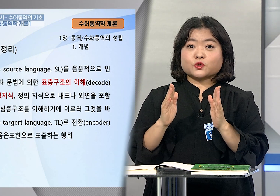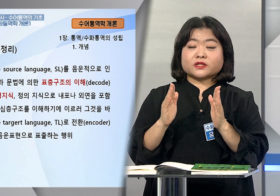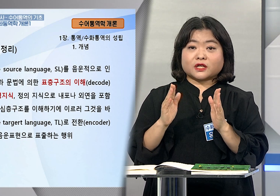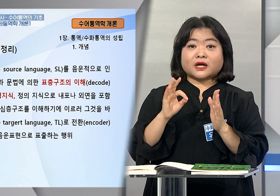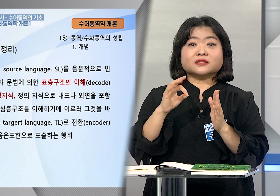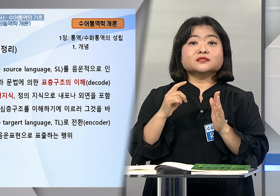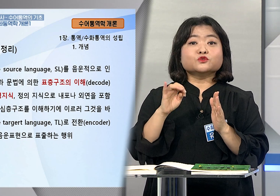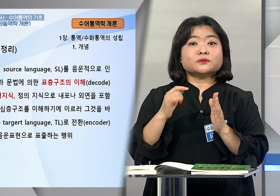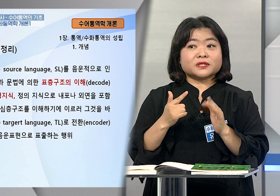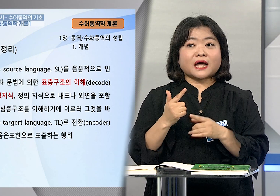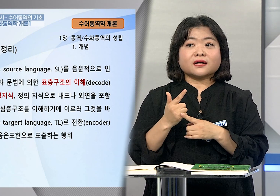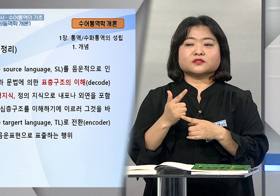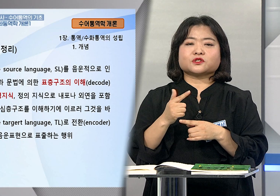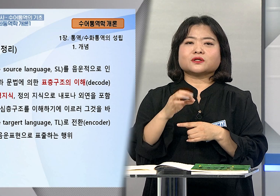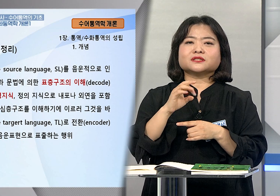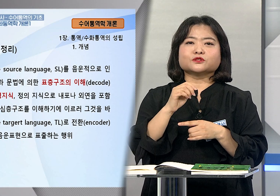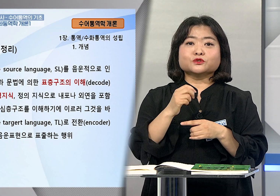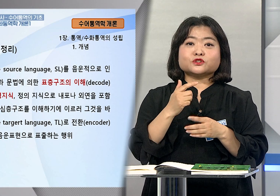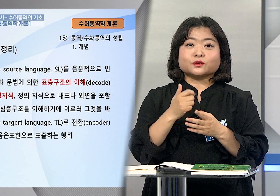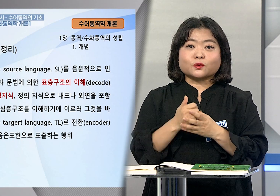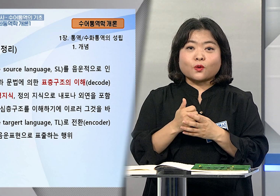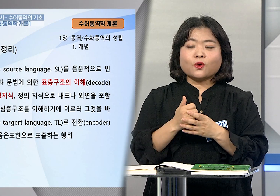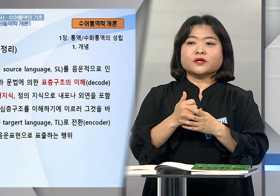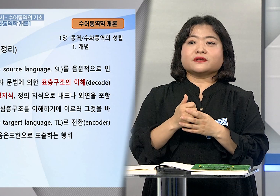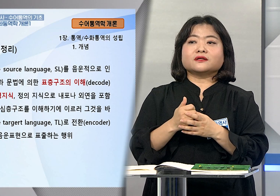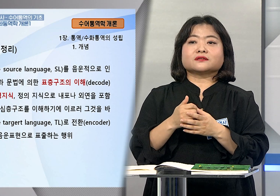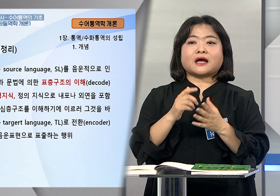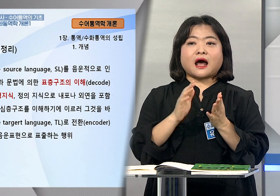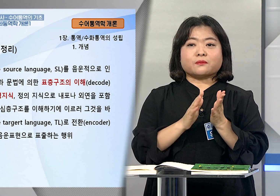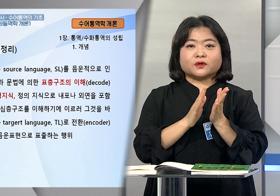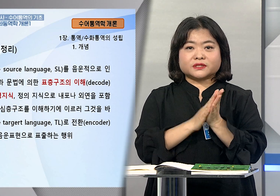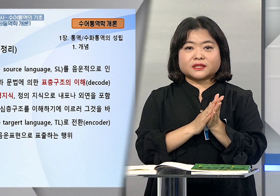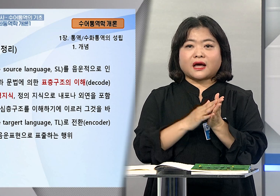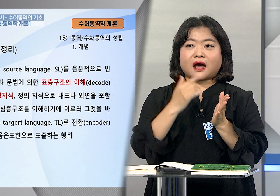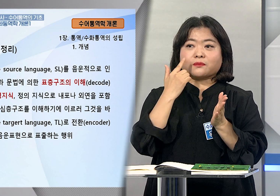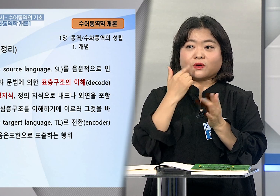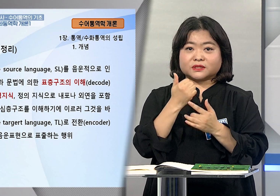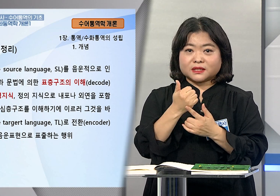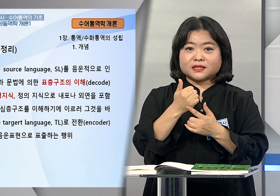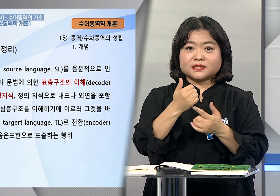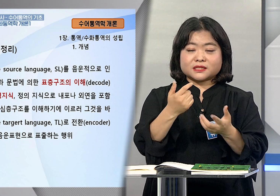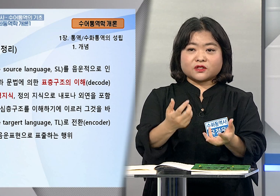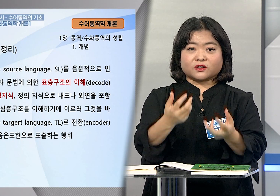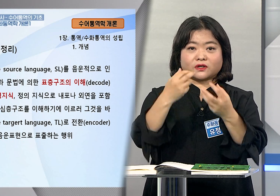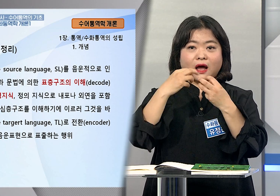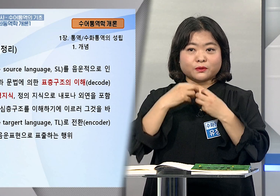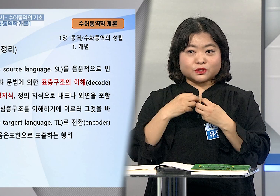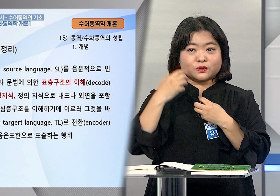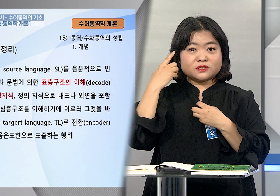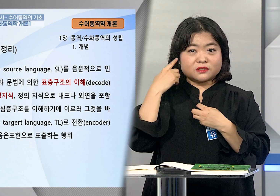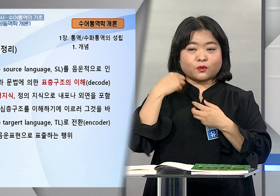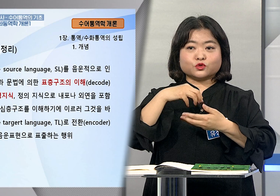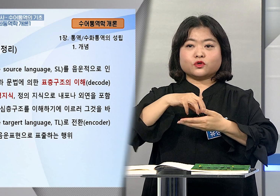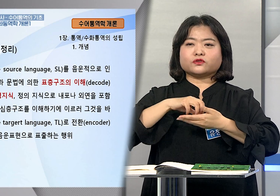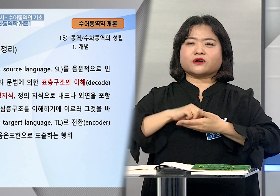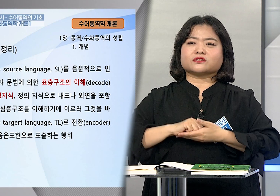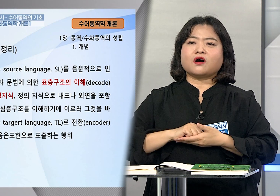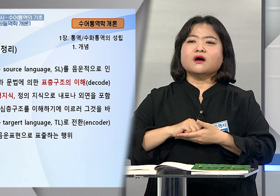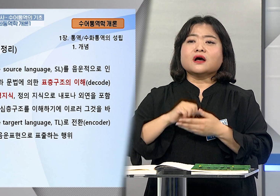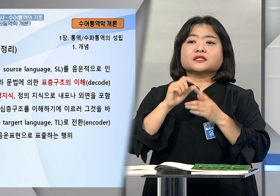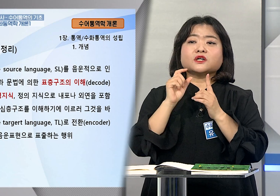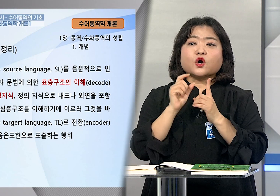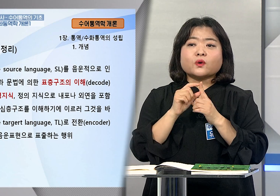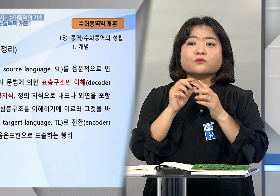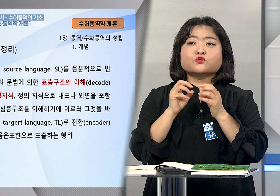말의 최소의 단위가 의문입니다. 그렇죠? 그 의문적으로 예를 들어서 아버지 인지되어서 아버지로 인지되고